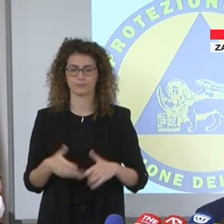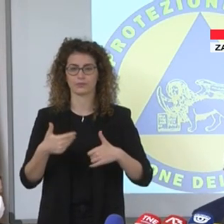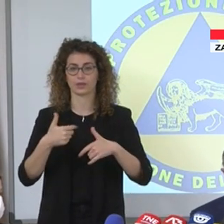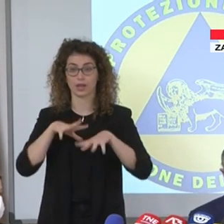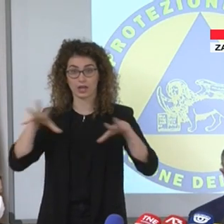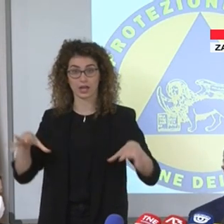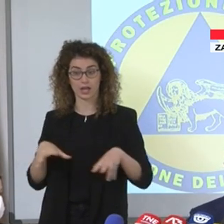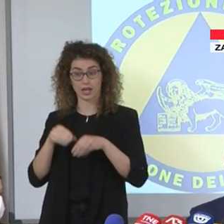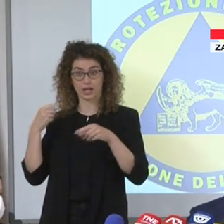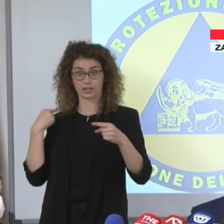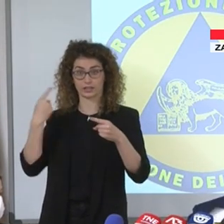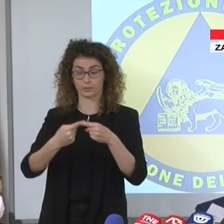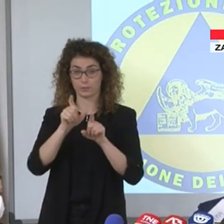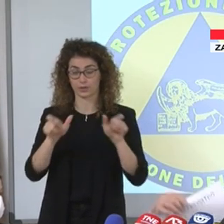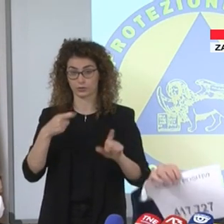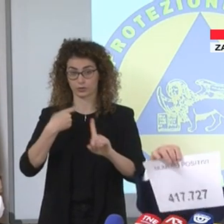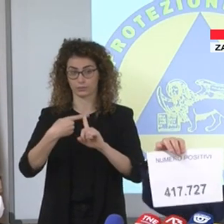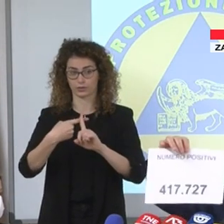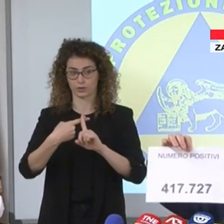Positivi dall'inizio sono